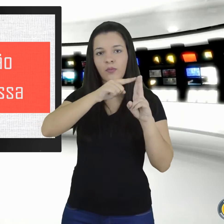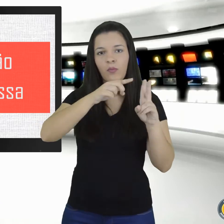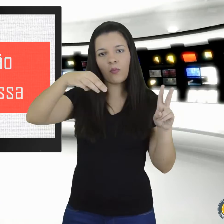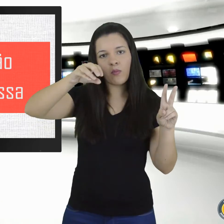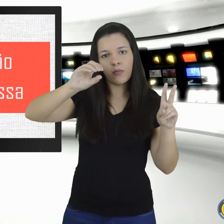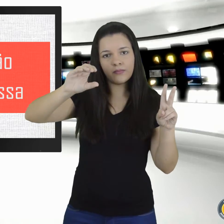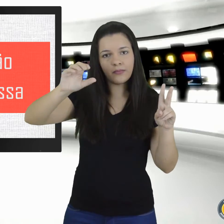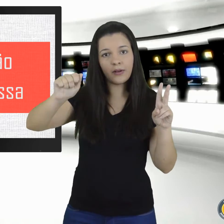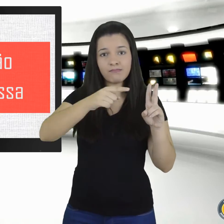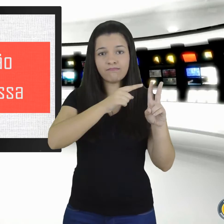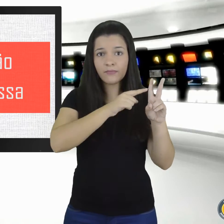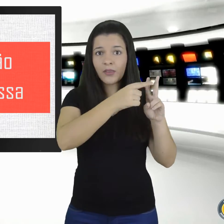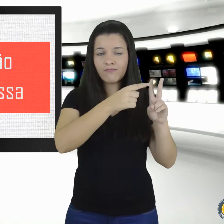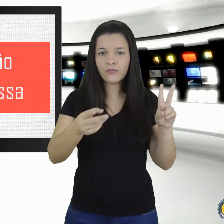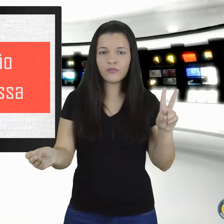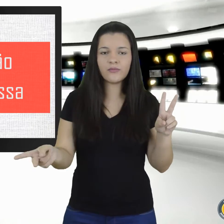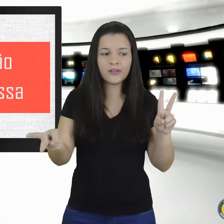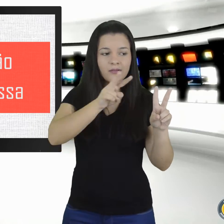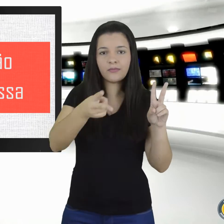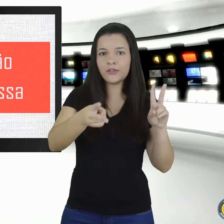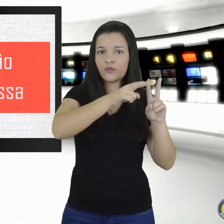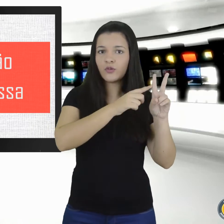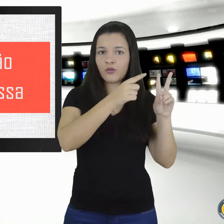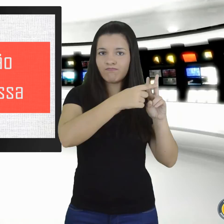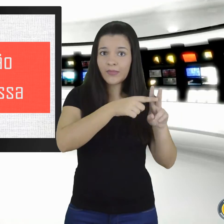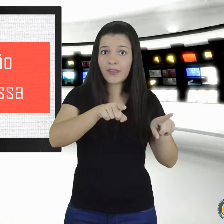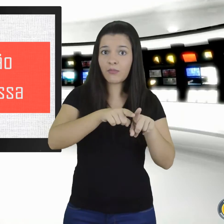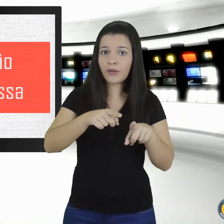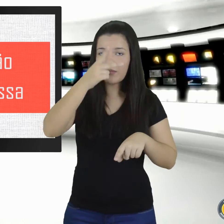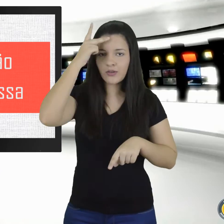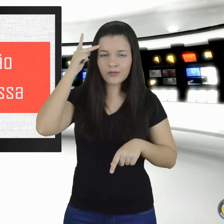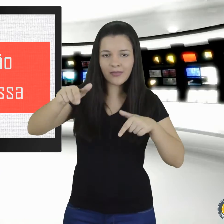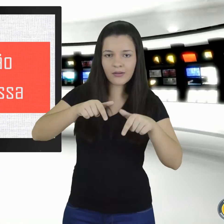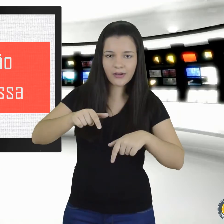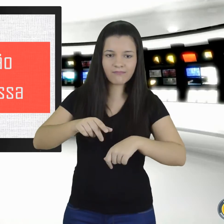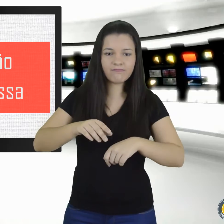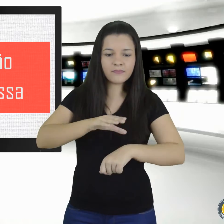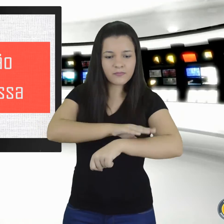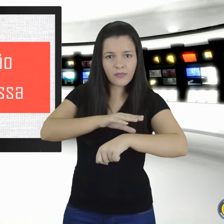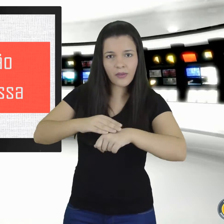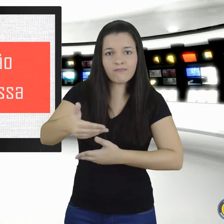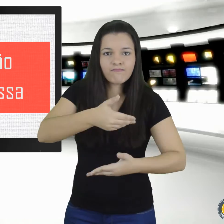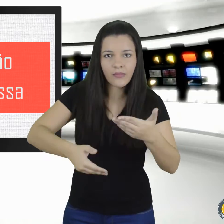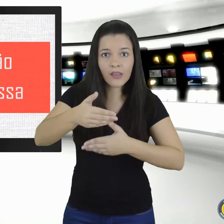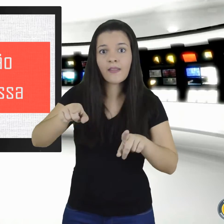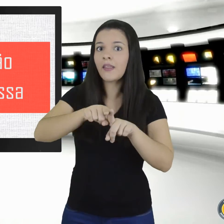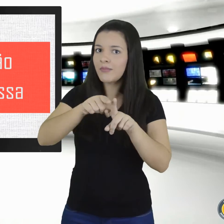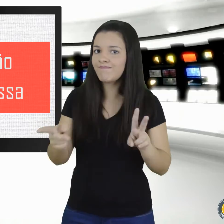pensando exclusivamente em nossos pacientes, os fisioterapeutas das unidades também foram transferidos